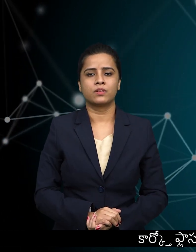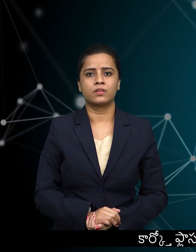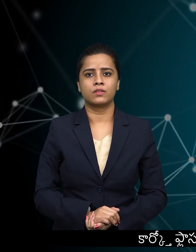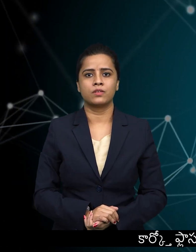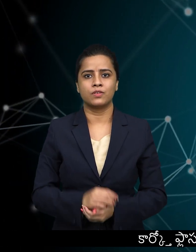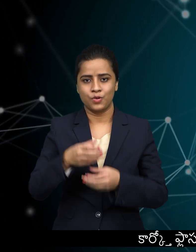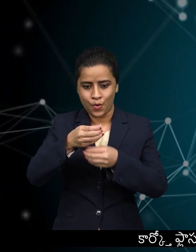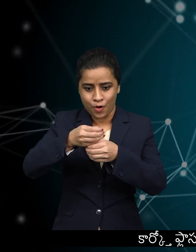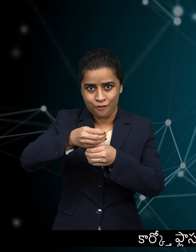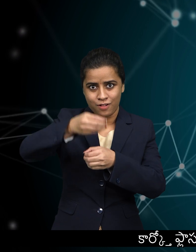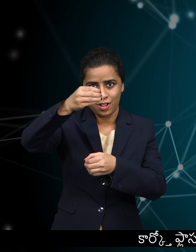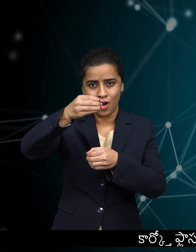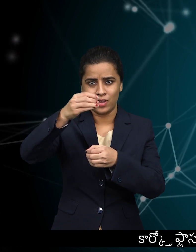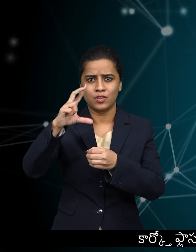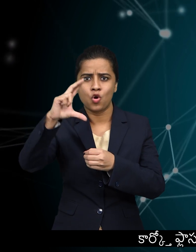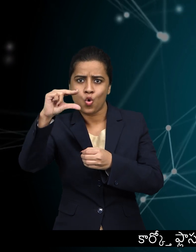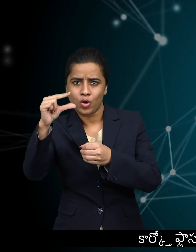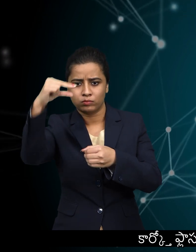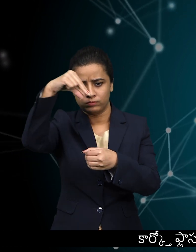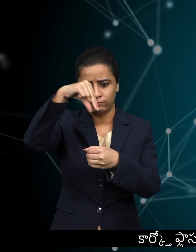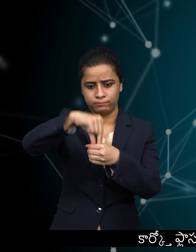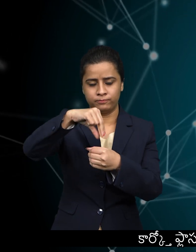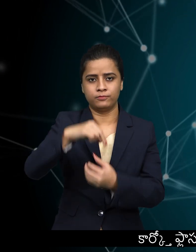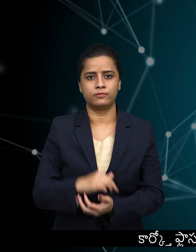కార్క్తో ఫ్లాస్క్ను మూసివేయండి.